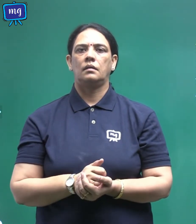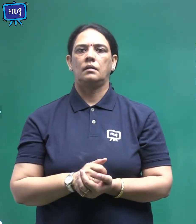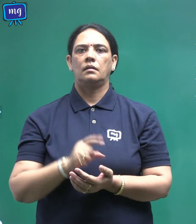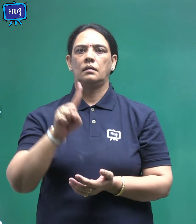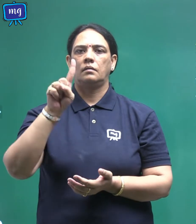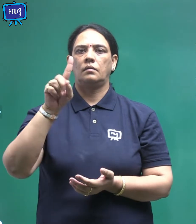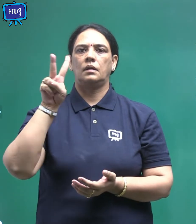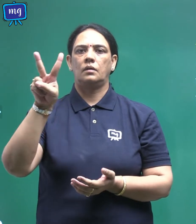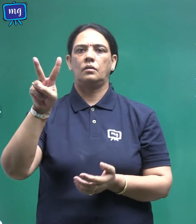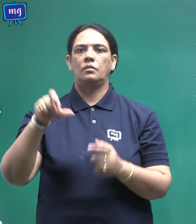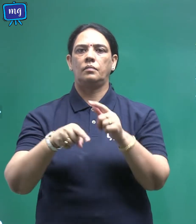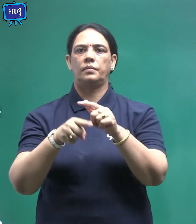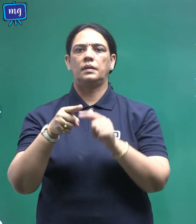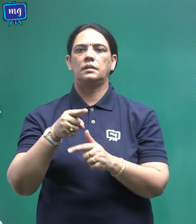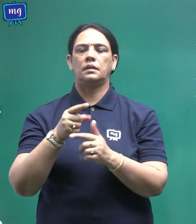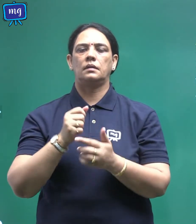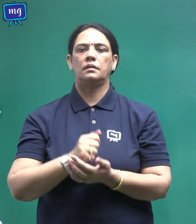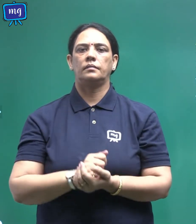12%